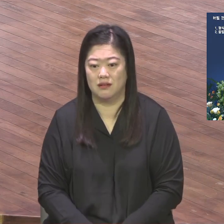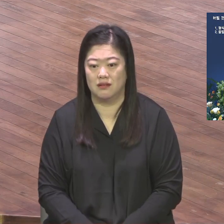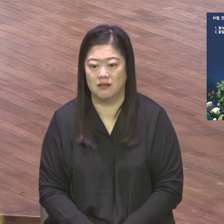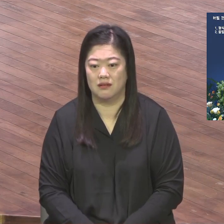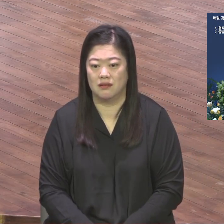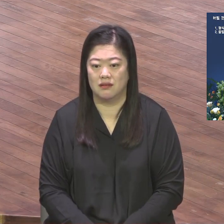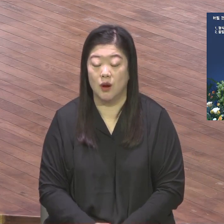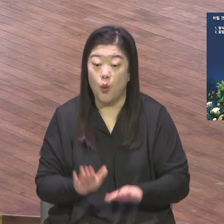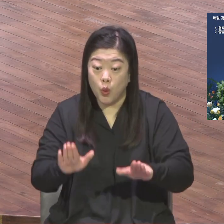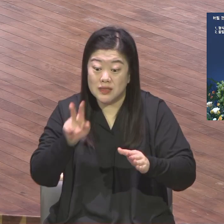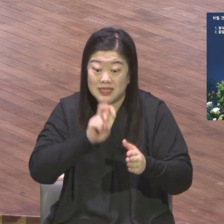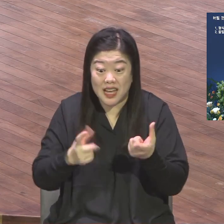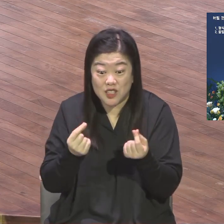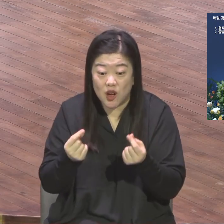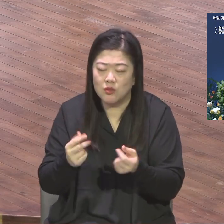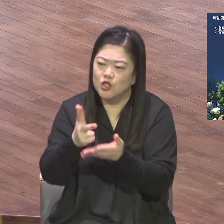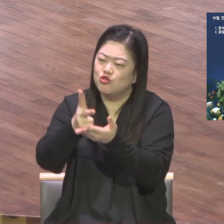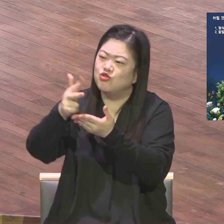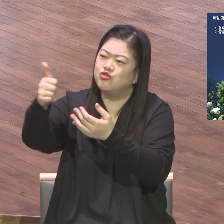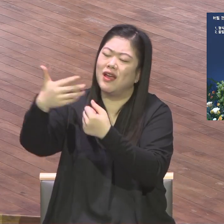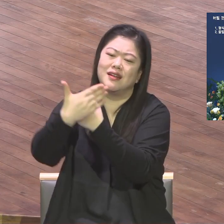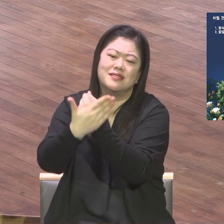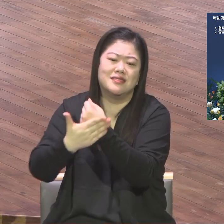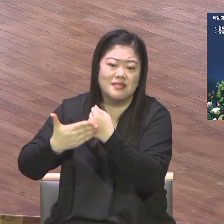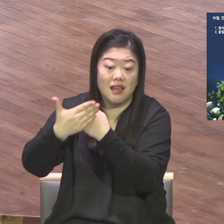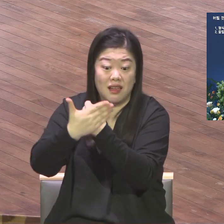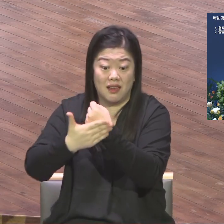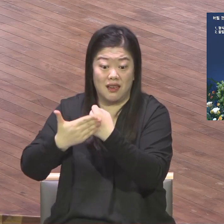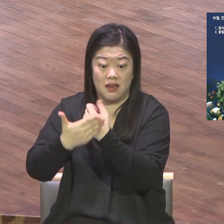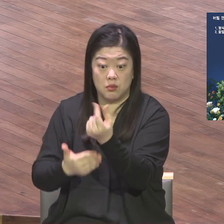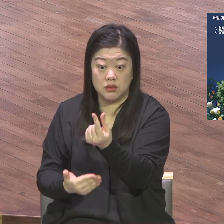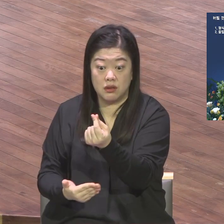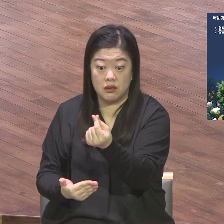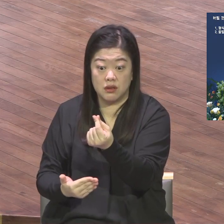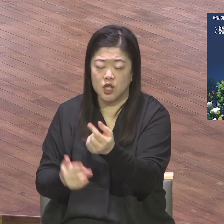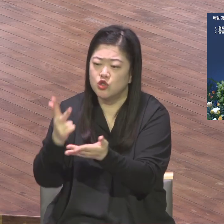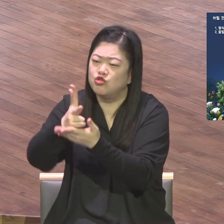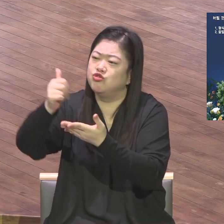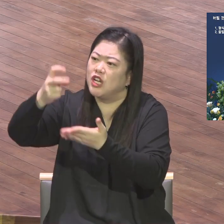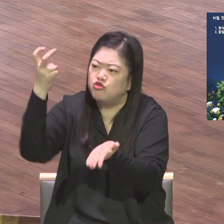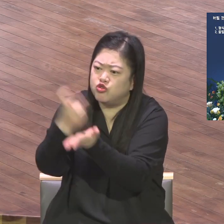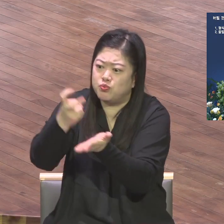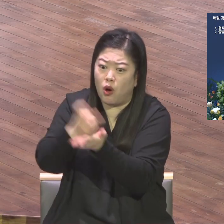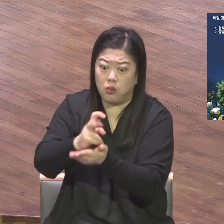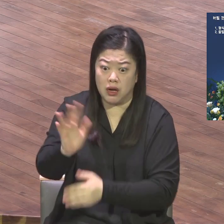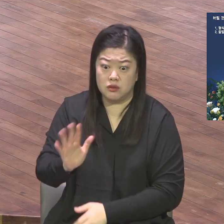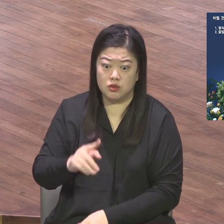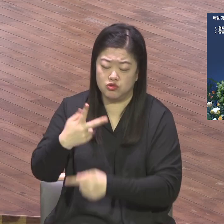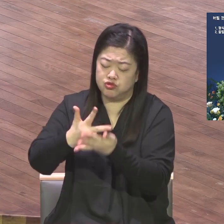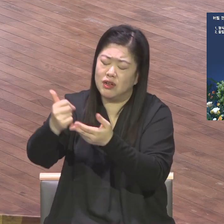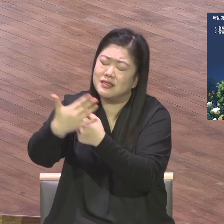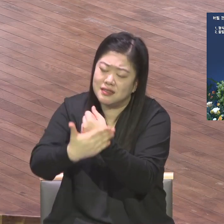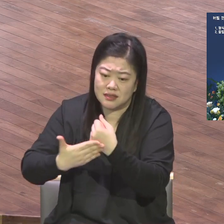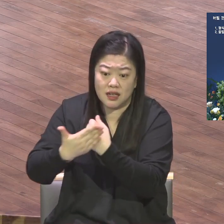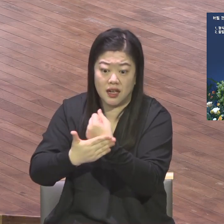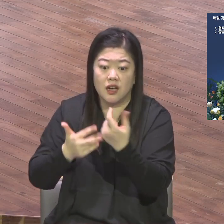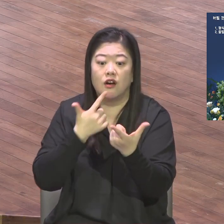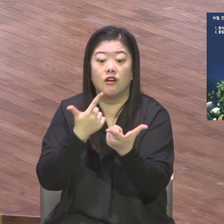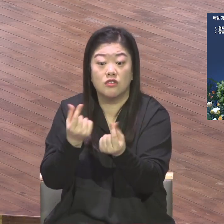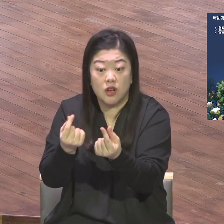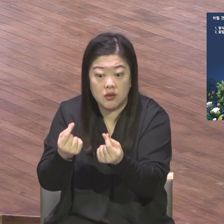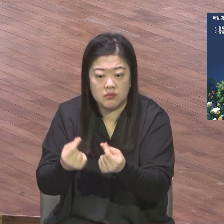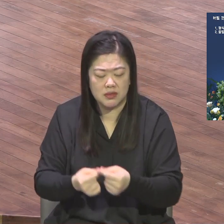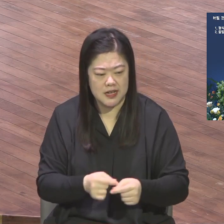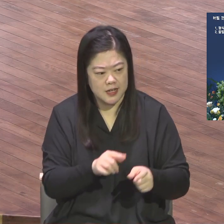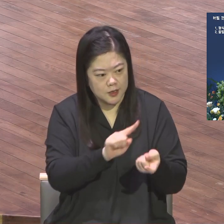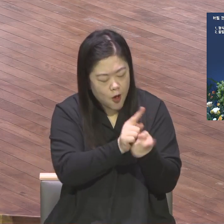합니까? 율법 의식 가시면 안 됩니다. 하나님 그리스도로 완전 복음 체질 되었어. 서로 살리고